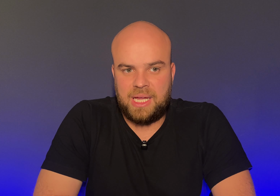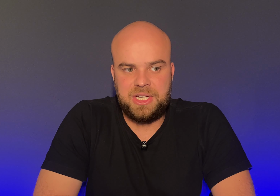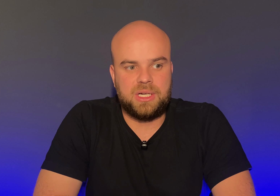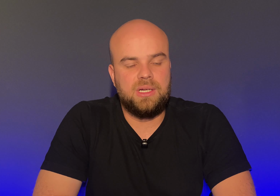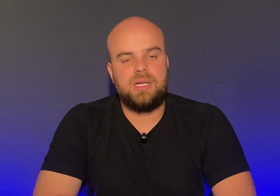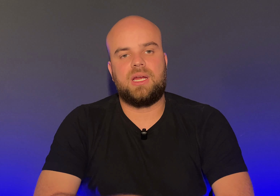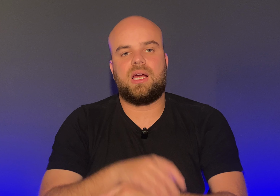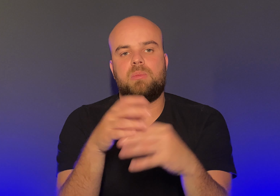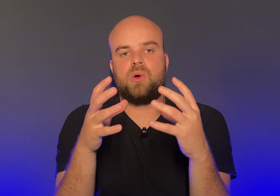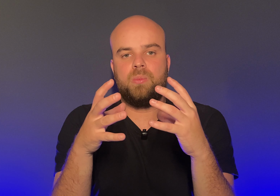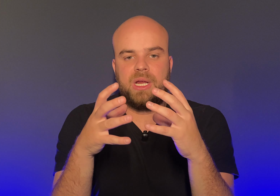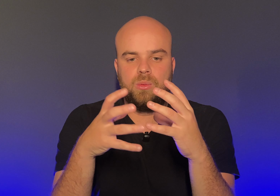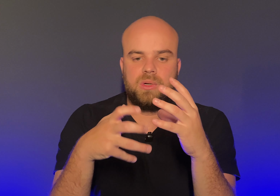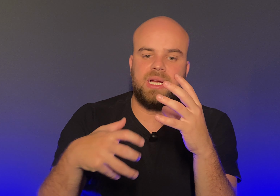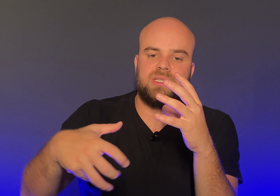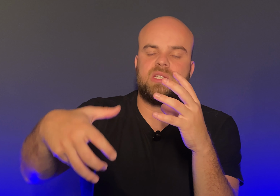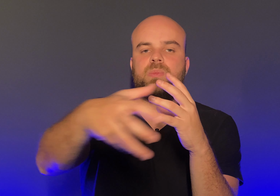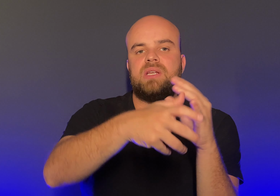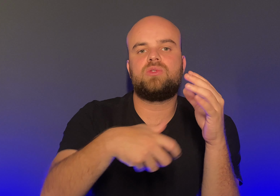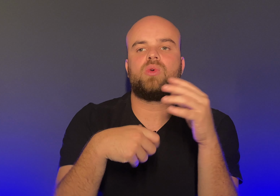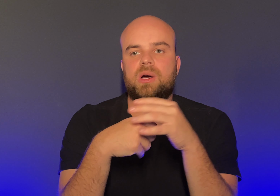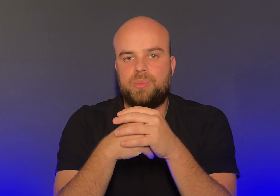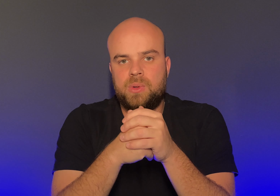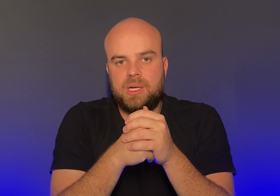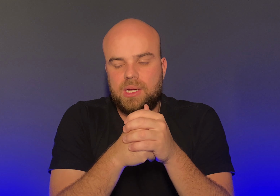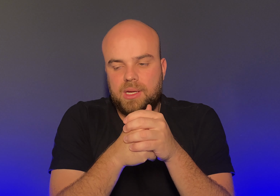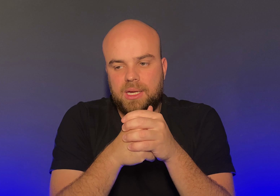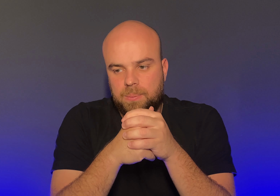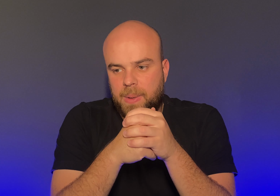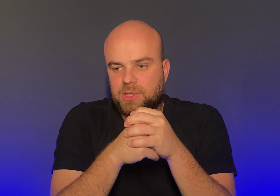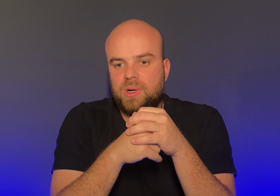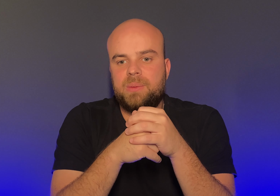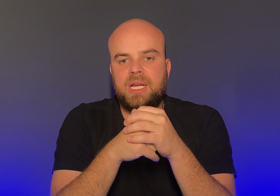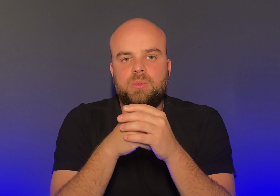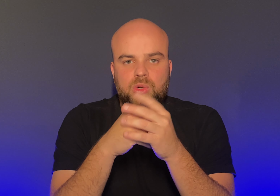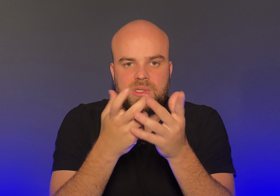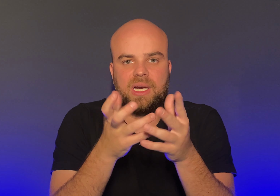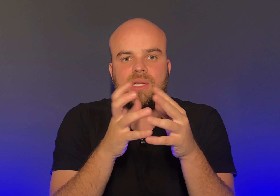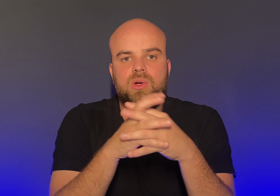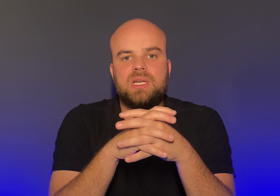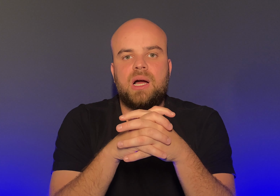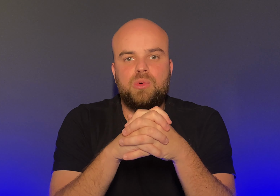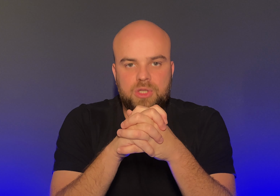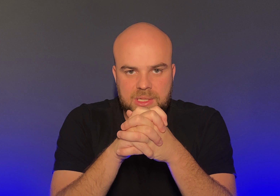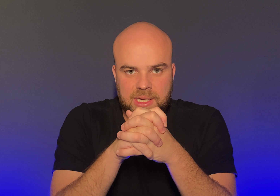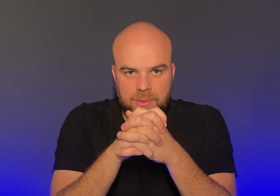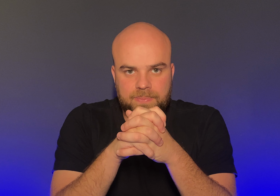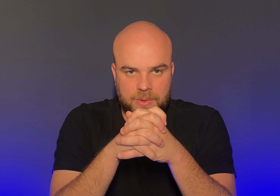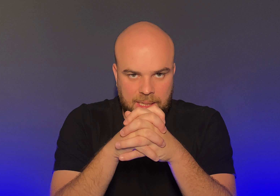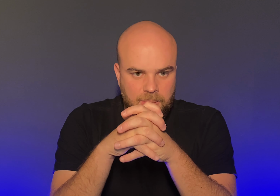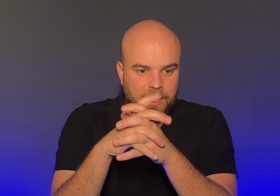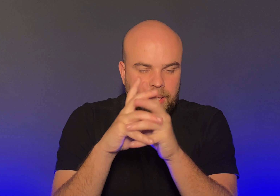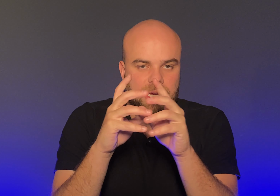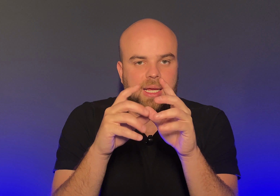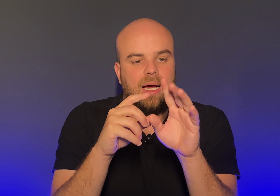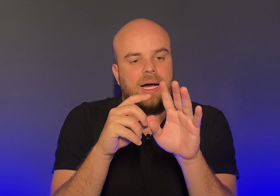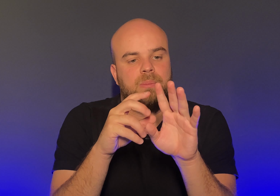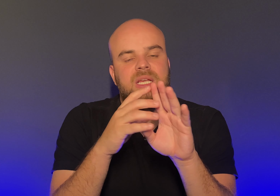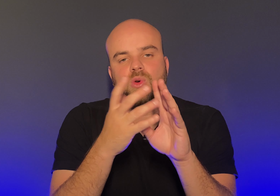Tática que acaba cobrindo grandes espaços do campo e particularmente muitos treinadores acabam utilizando tá a